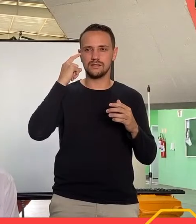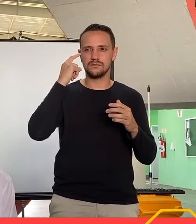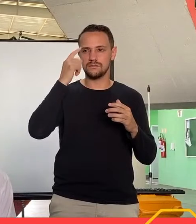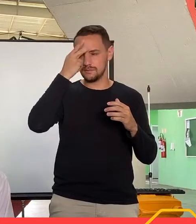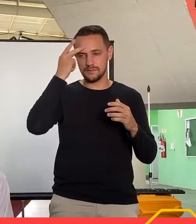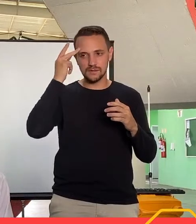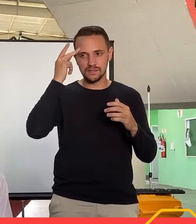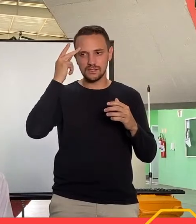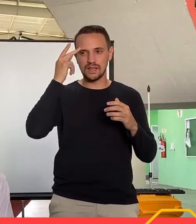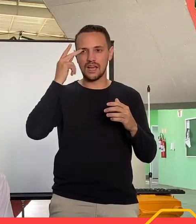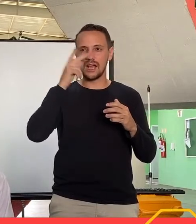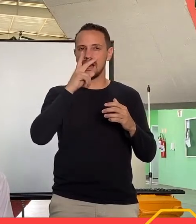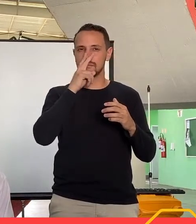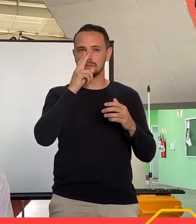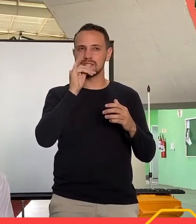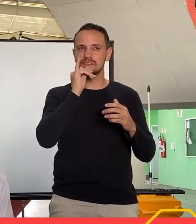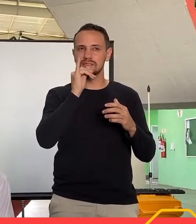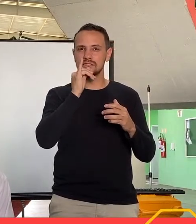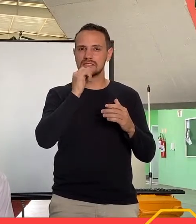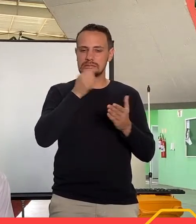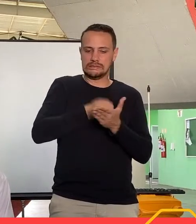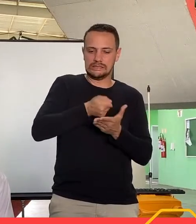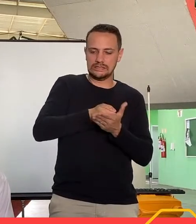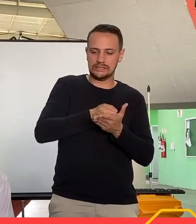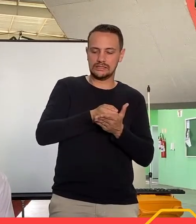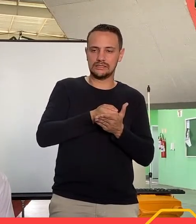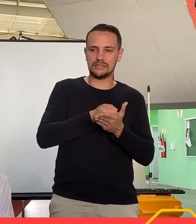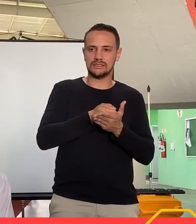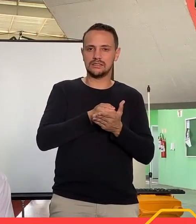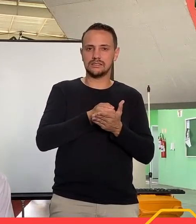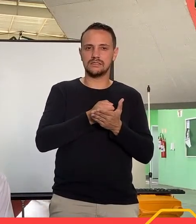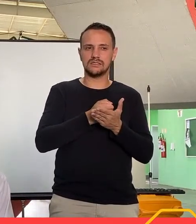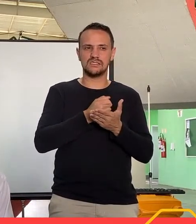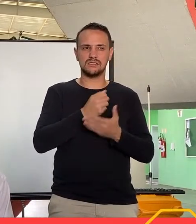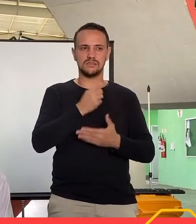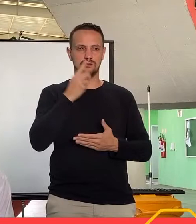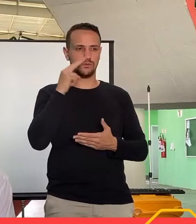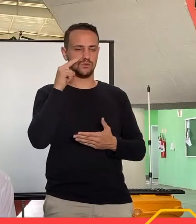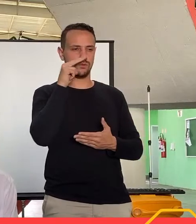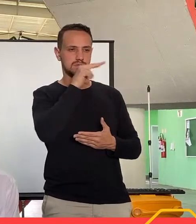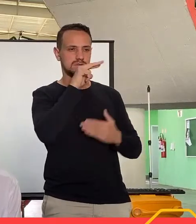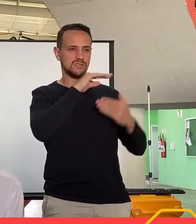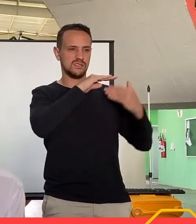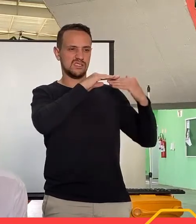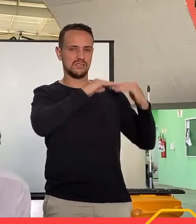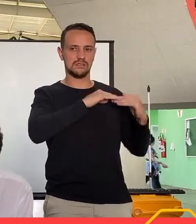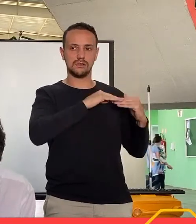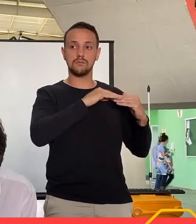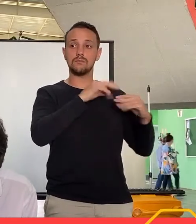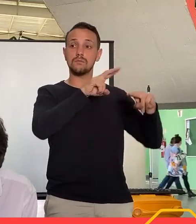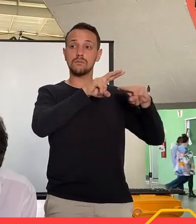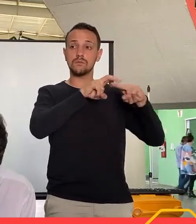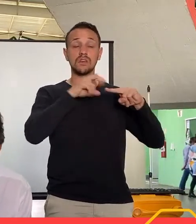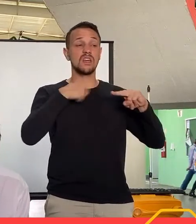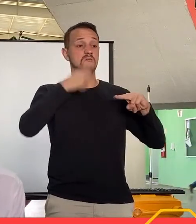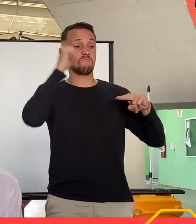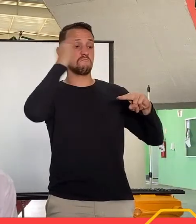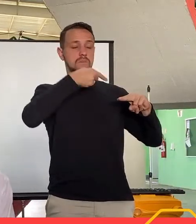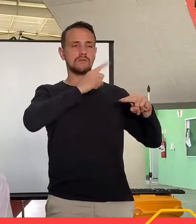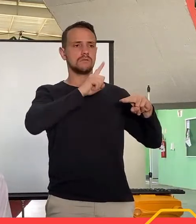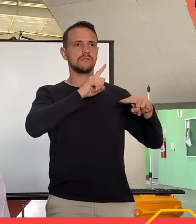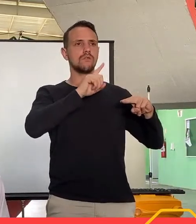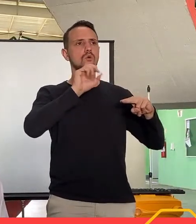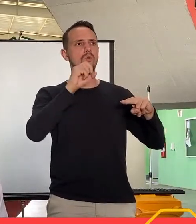que prefere a domesticação, o jugo, a subjugação, do que a gente tentar harmonizar os